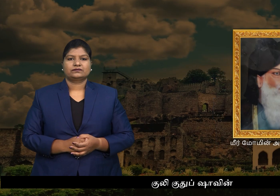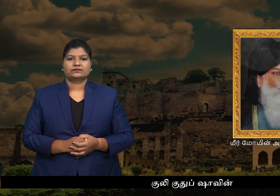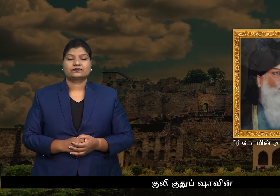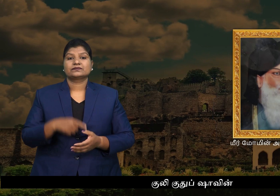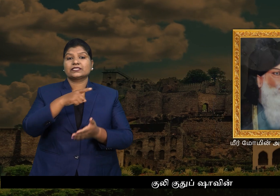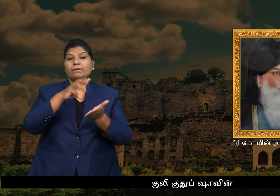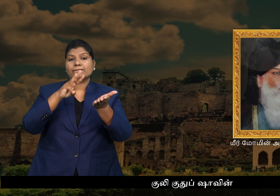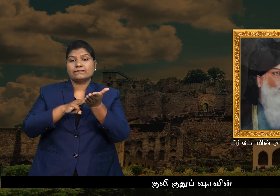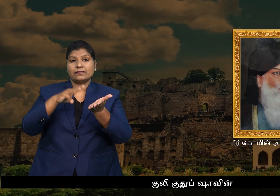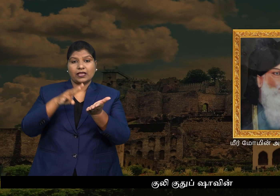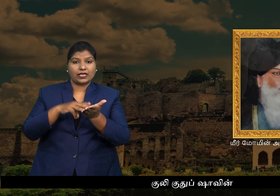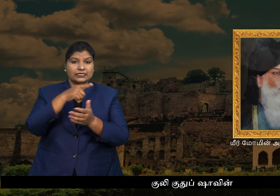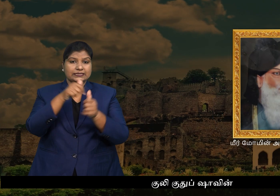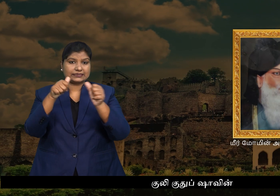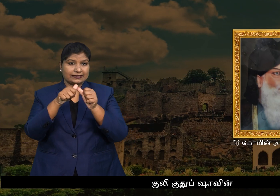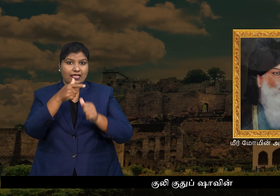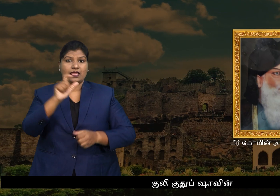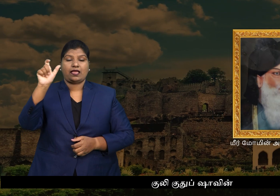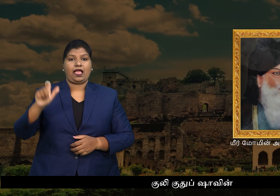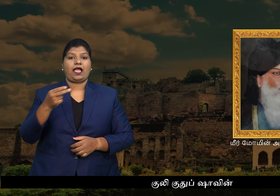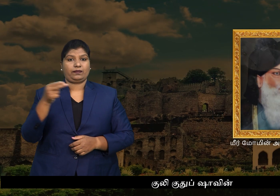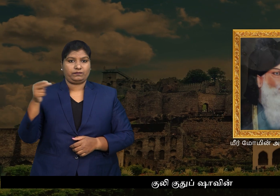குலி குதுப் ஷாவின்